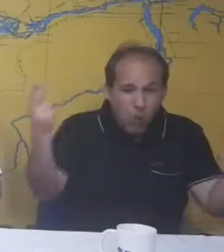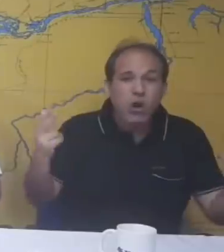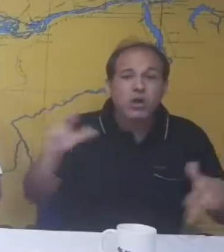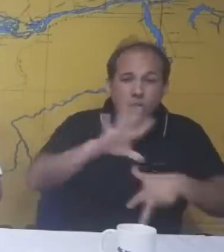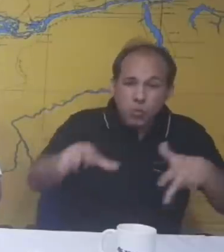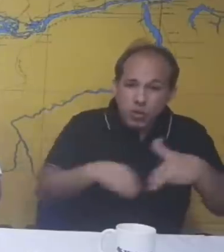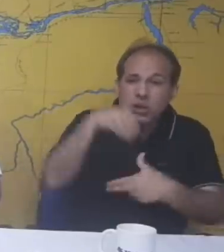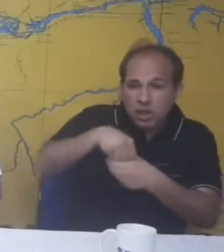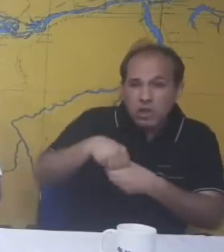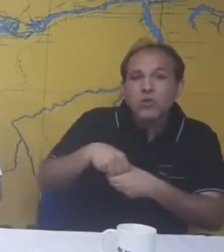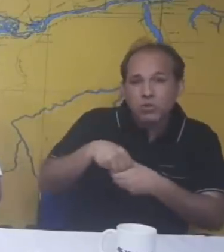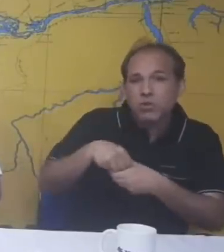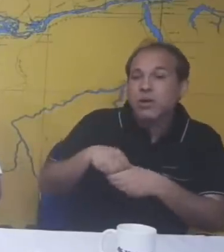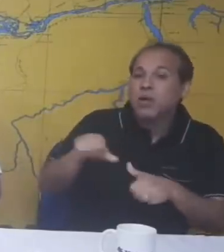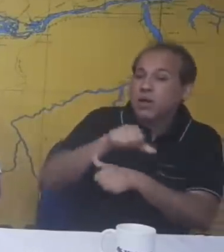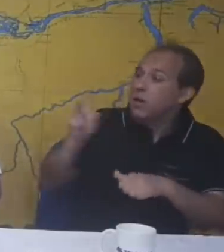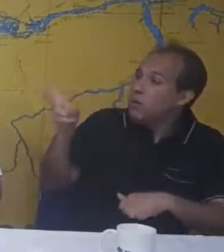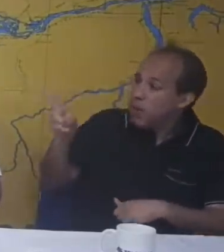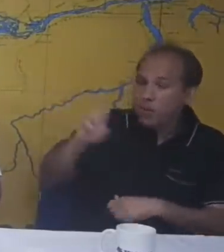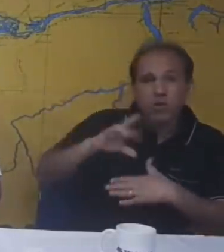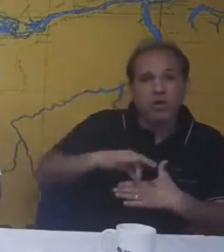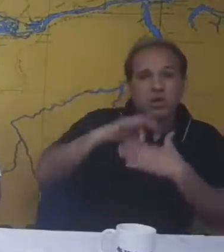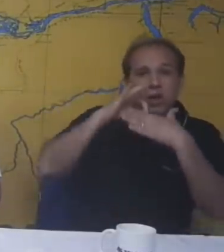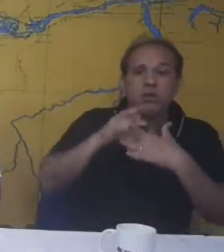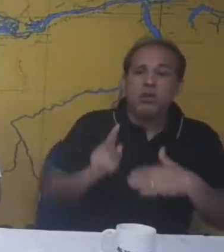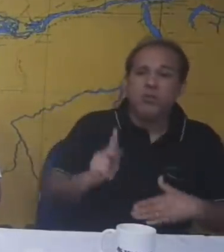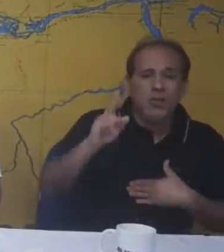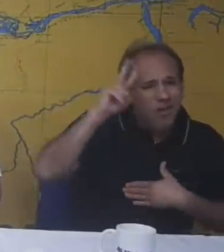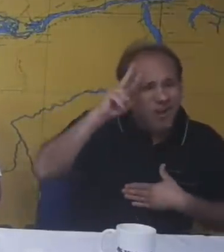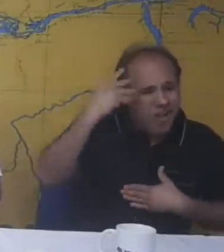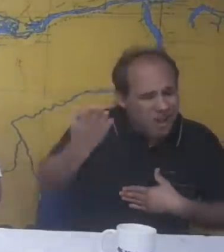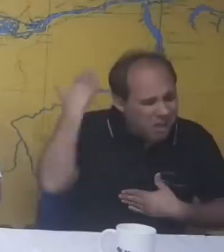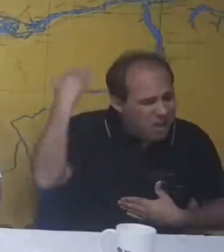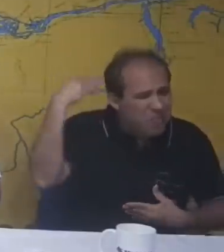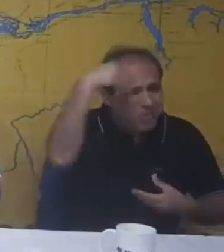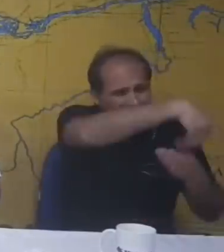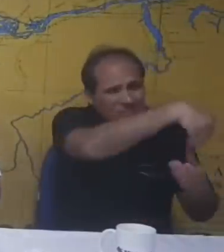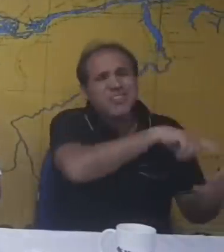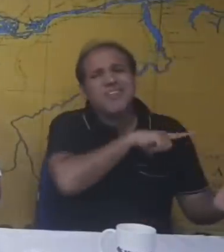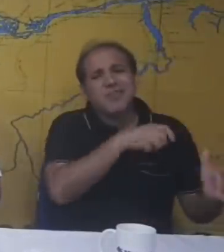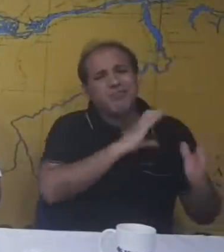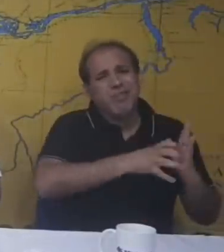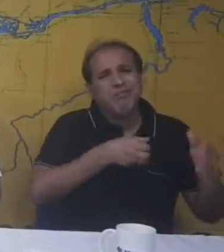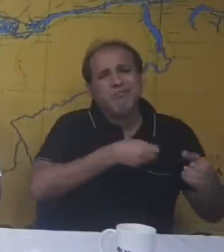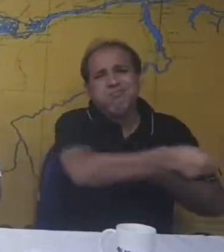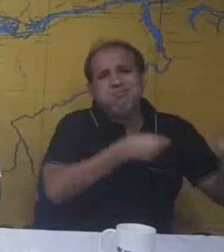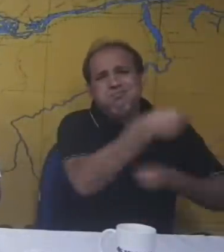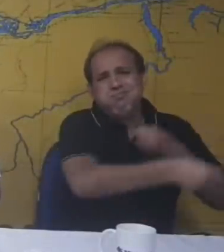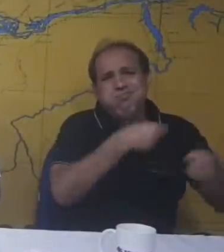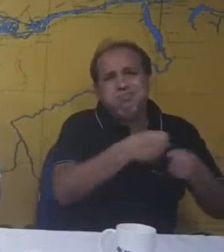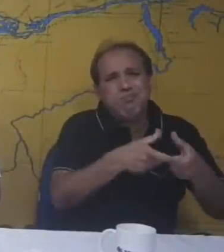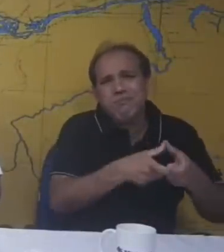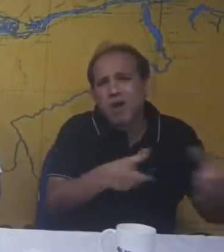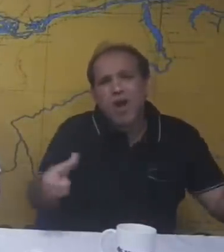A Petrobras está teu comando. Isso. Era toda loteada, me lembro muito bem. Pô. Eletrobras. A Petrobras especial